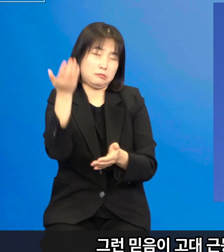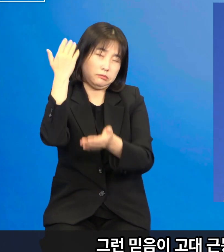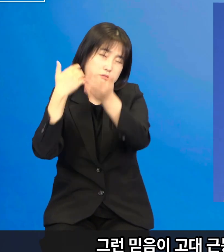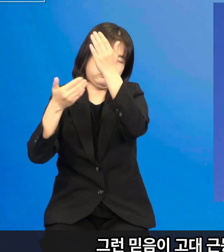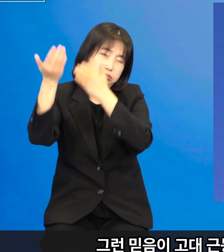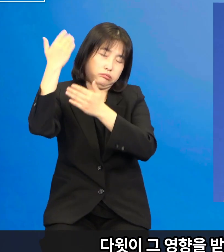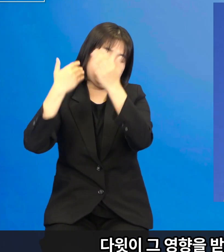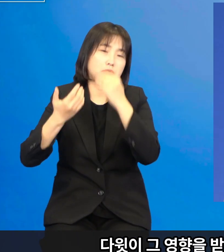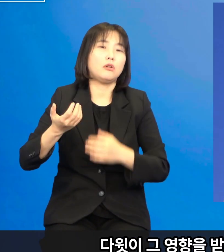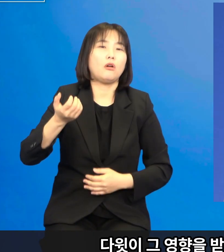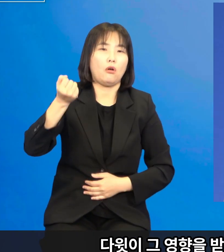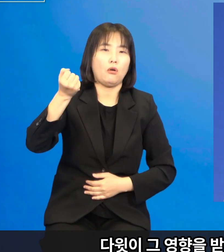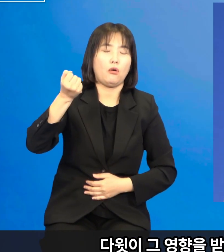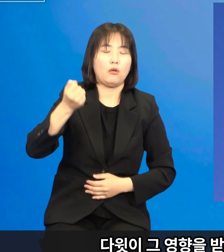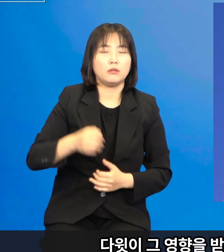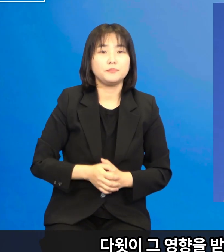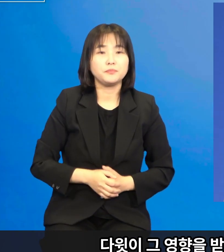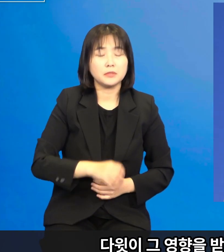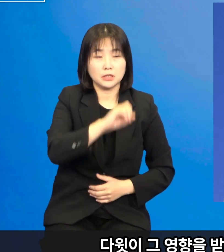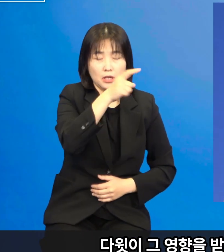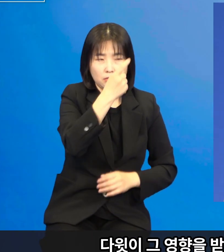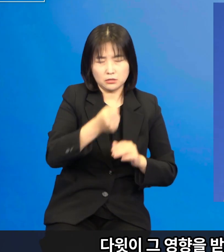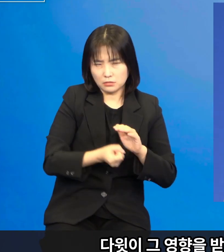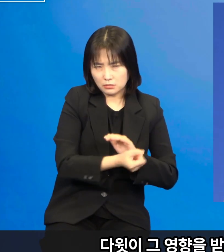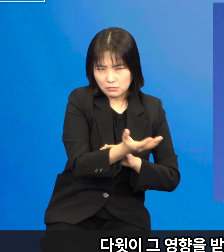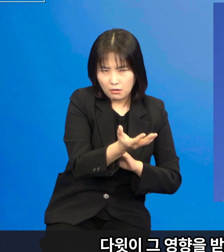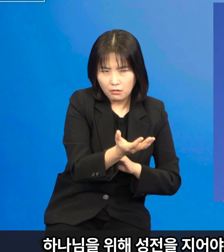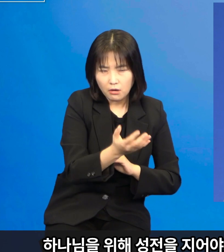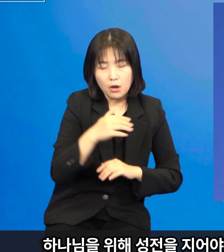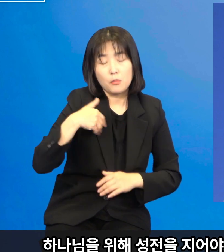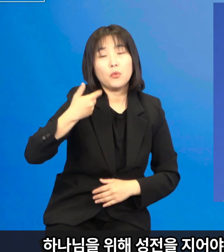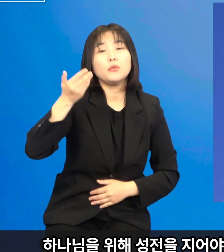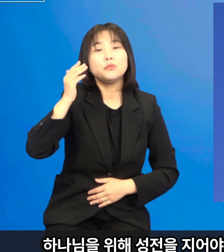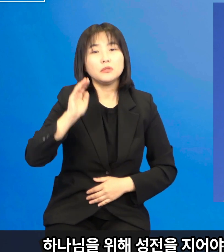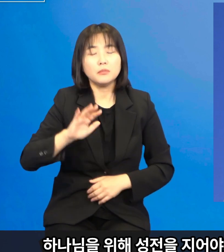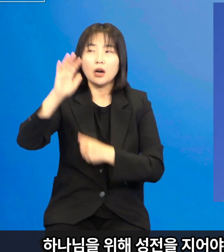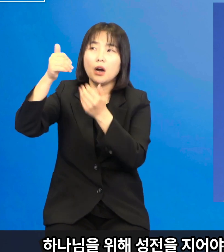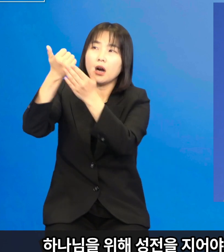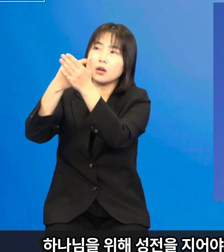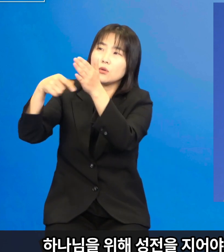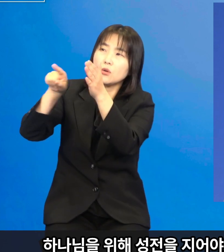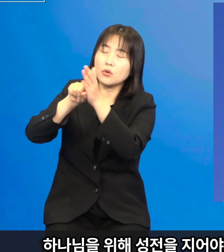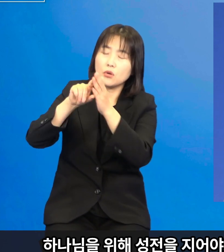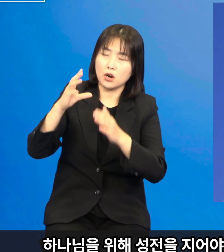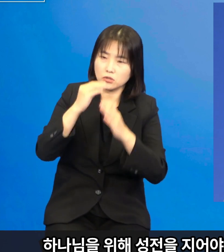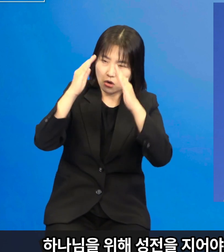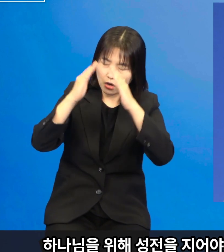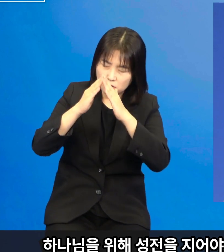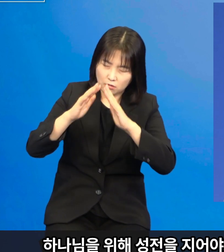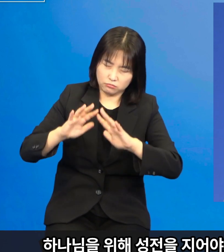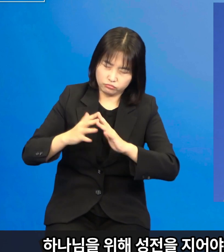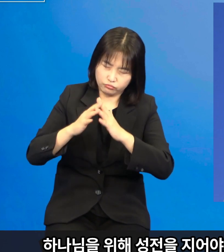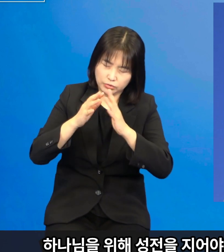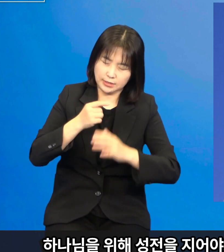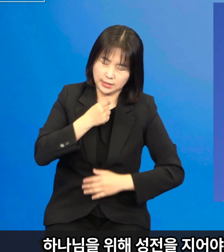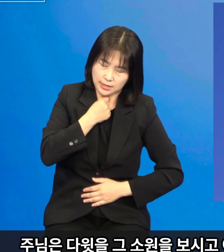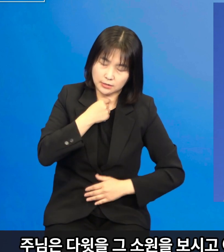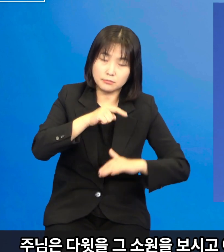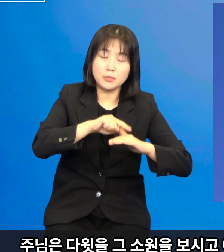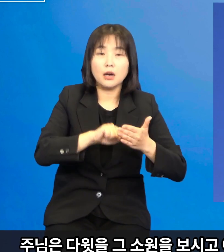중에 있었어요. 다윗이 그 영향을 받았는지는 모르겠지만 하나님을 위해 성전을 지어야겠다라는 마음을 품게 된